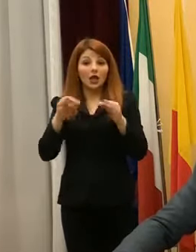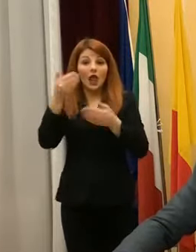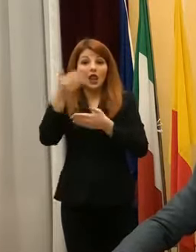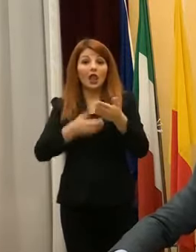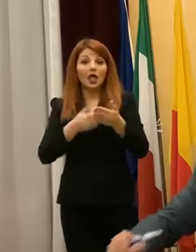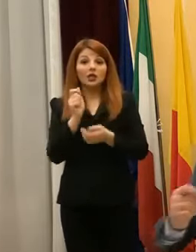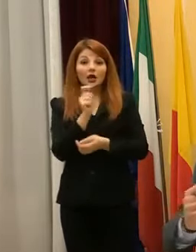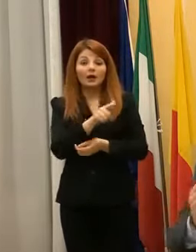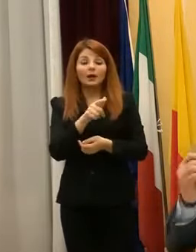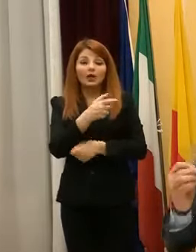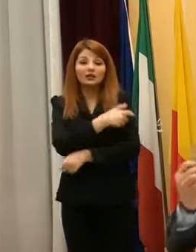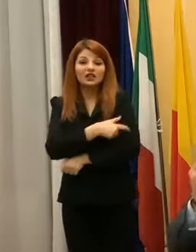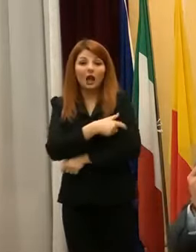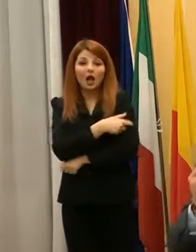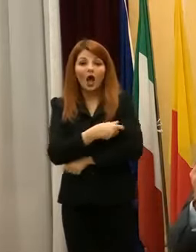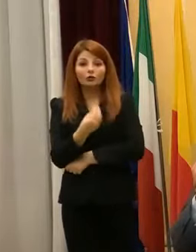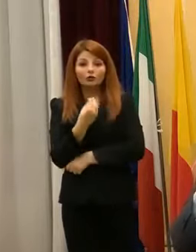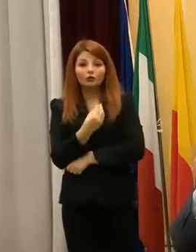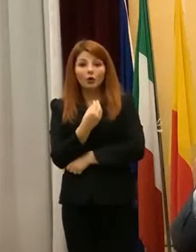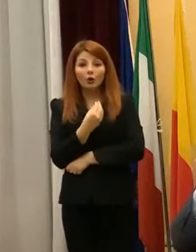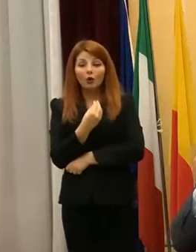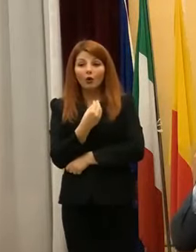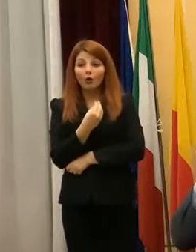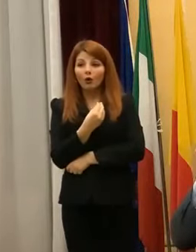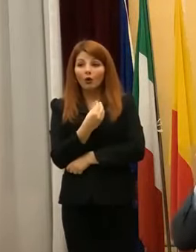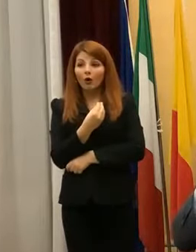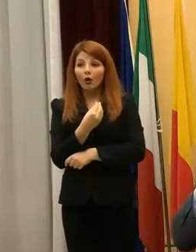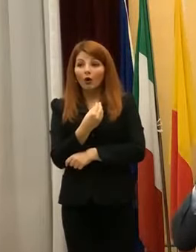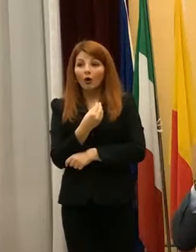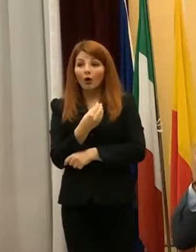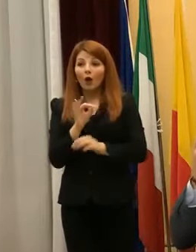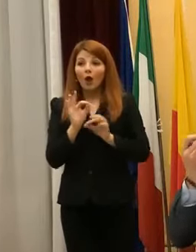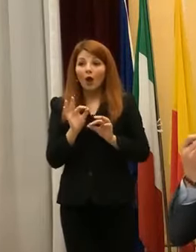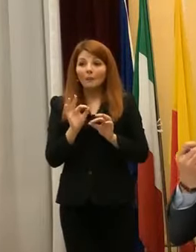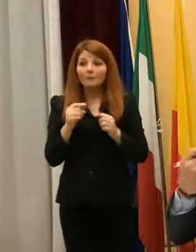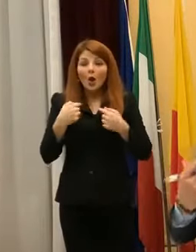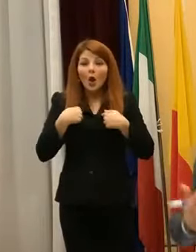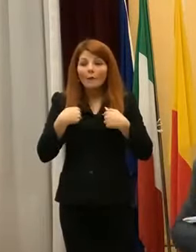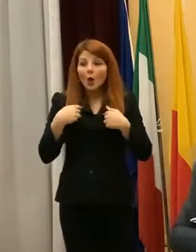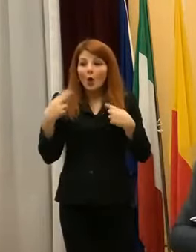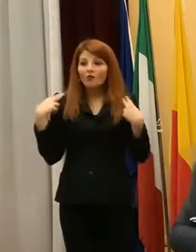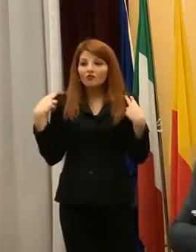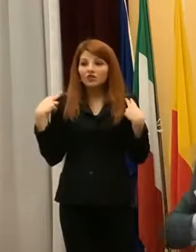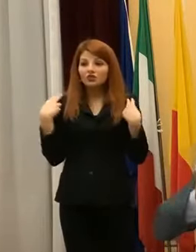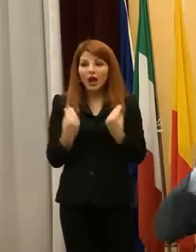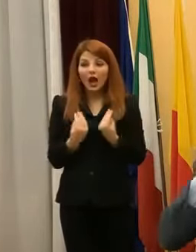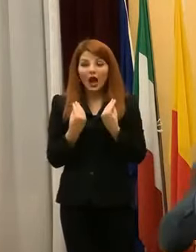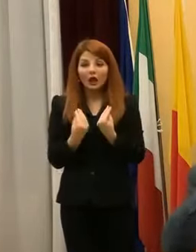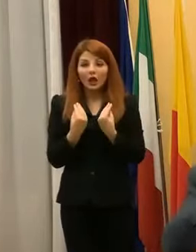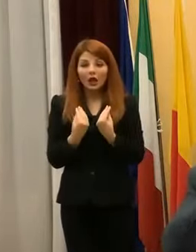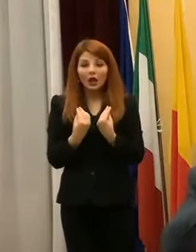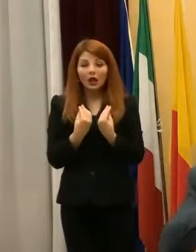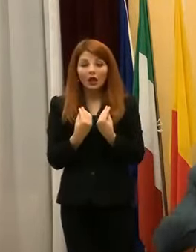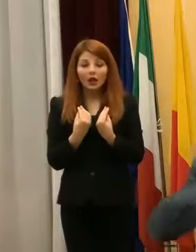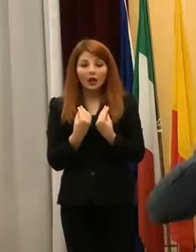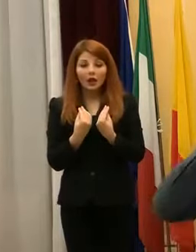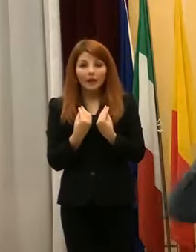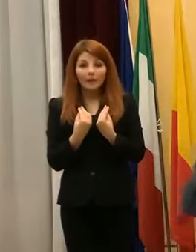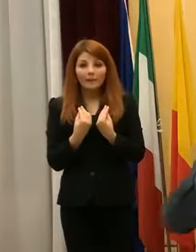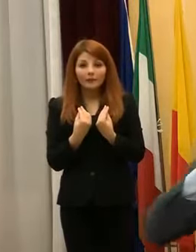mi paragoni a un sindacato che non svolge le funzioni del pubblico ufficiale? Come fai questi